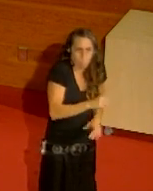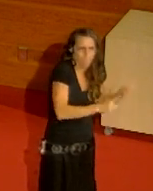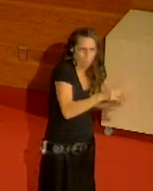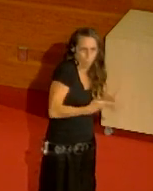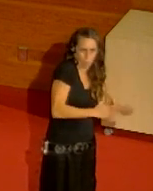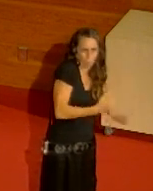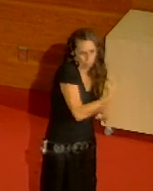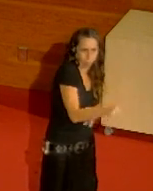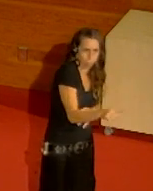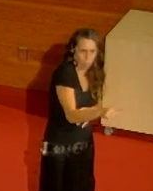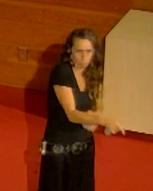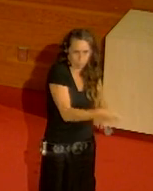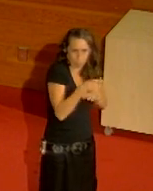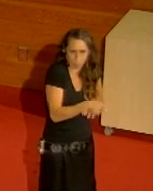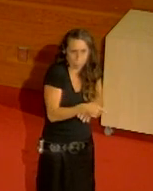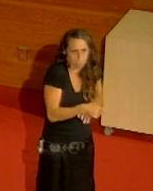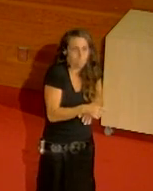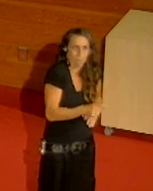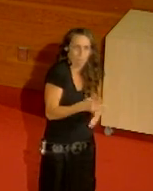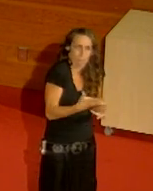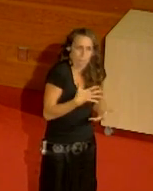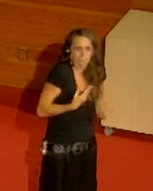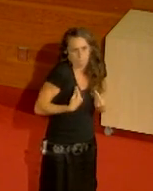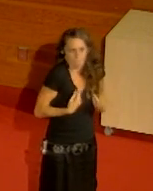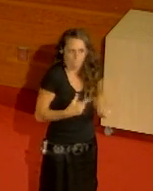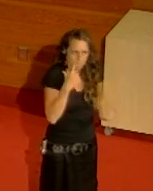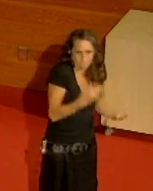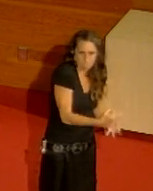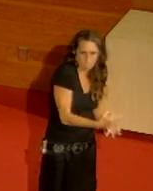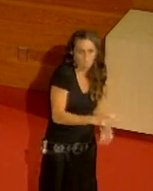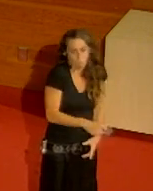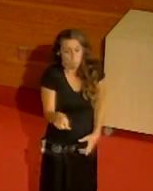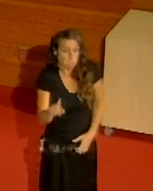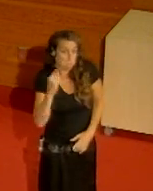militar y de alguna manera riesgo en su vida y